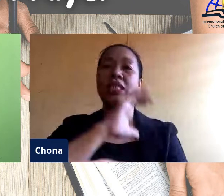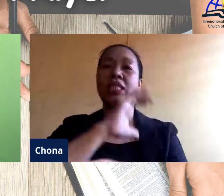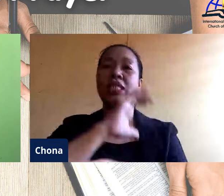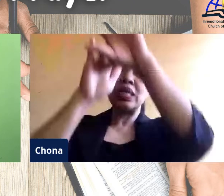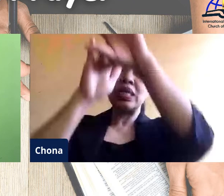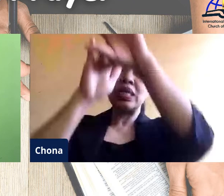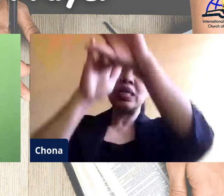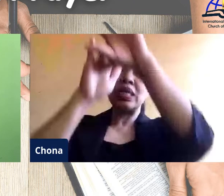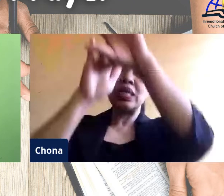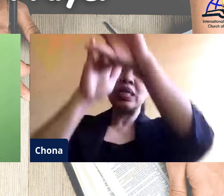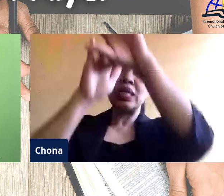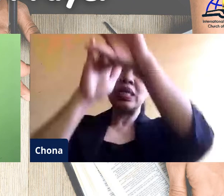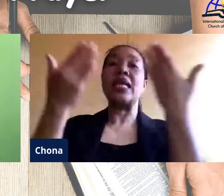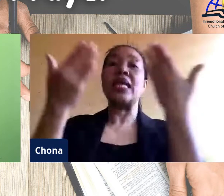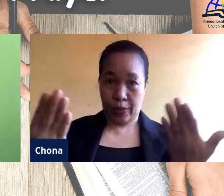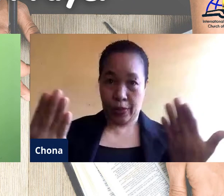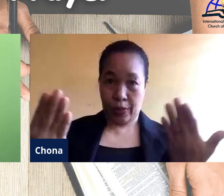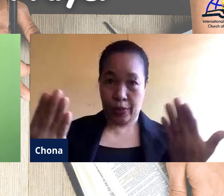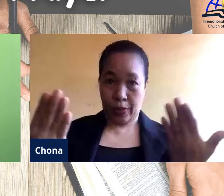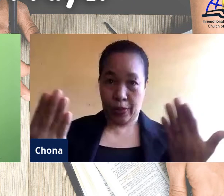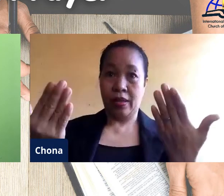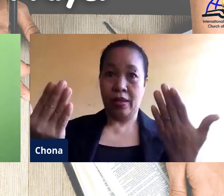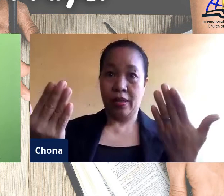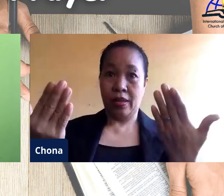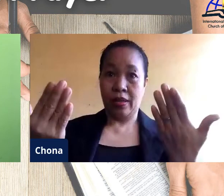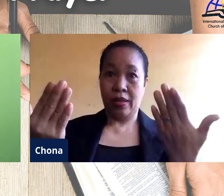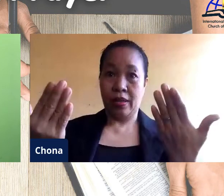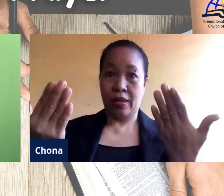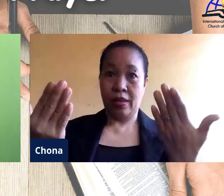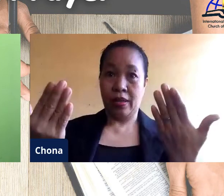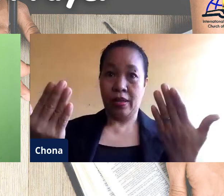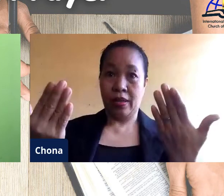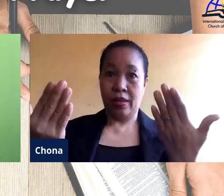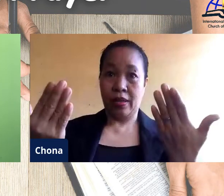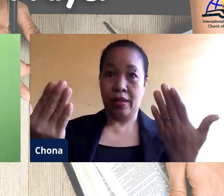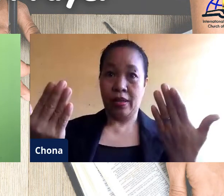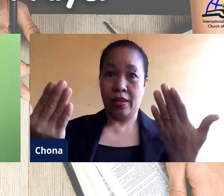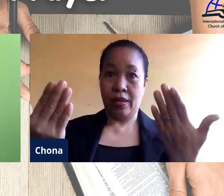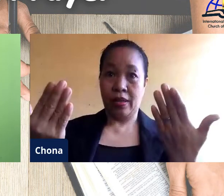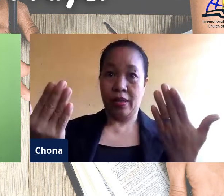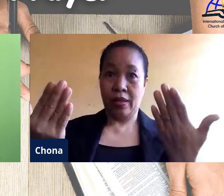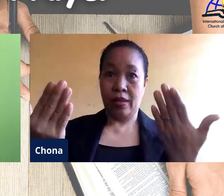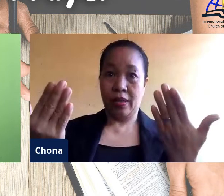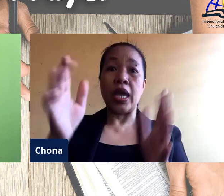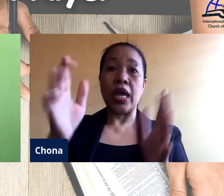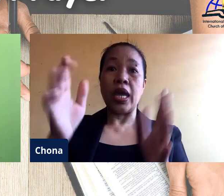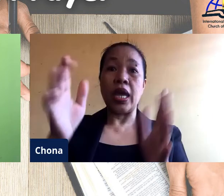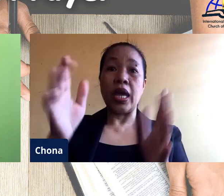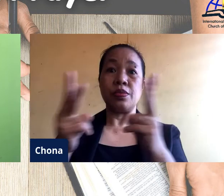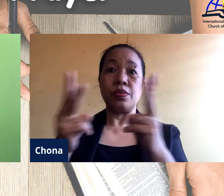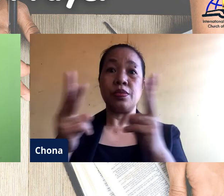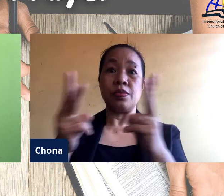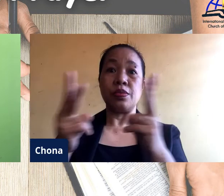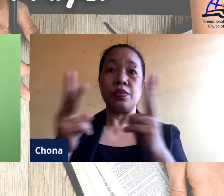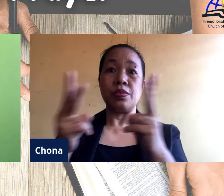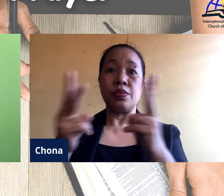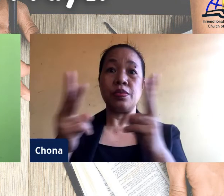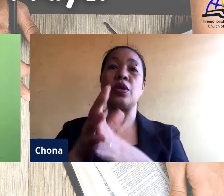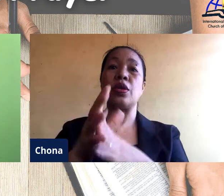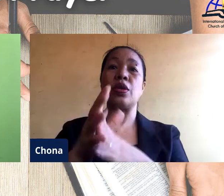pursued and possessed before it will ever become a